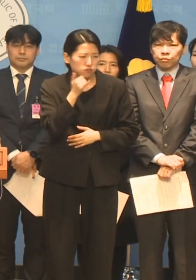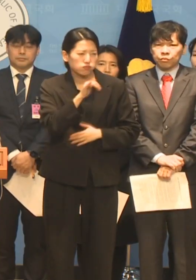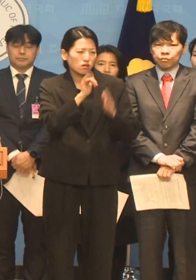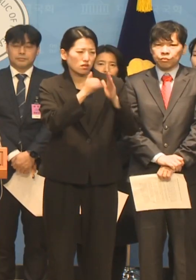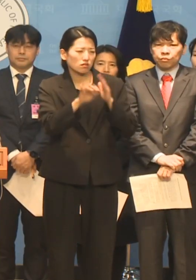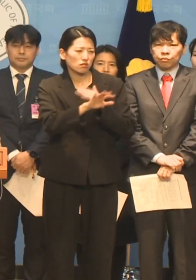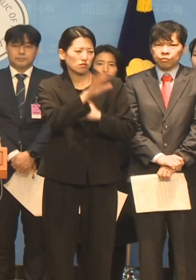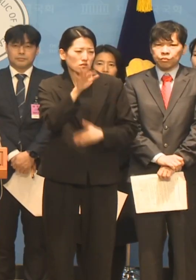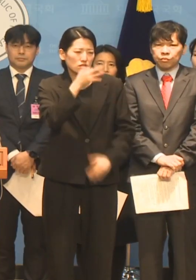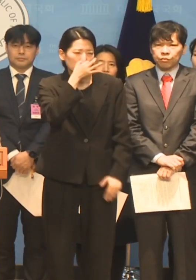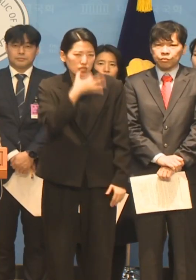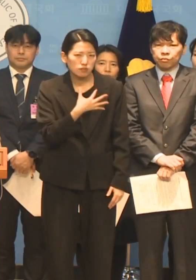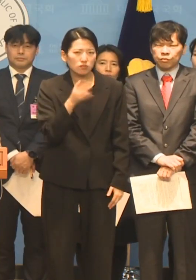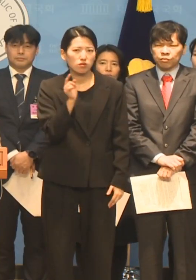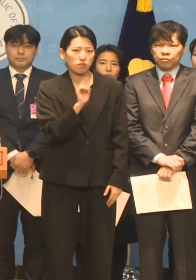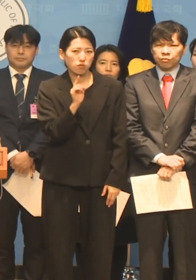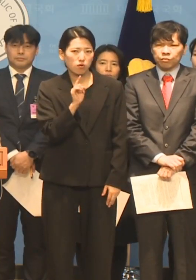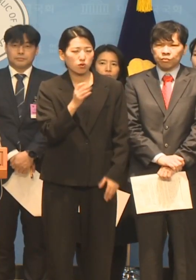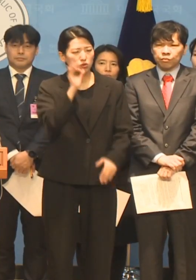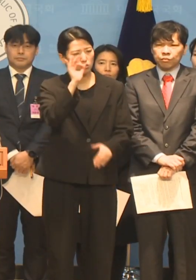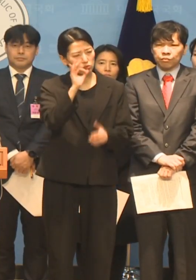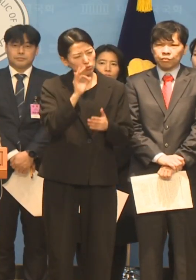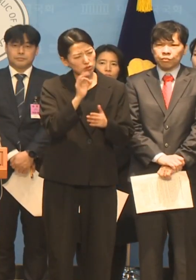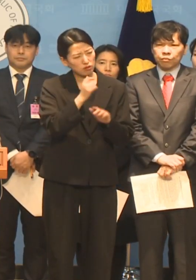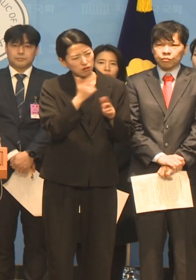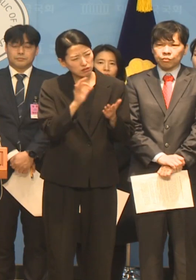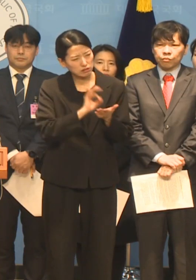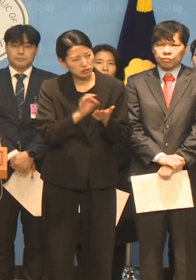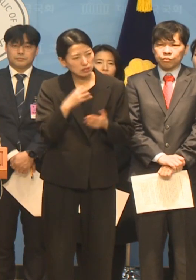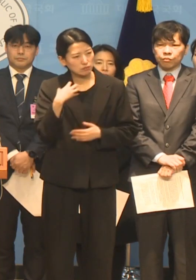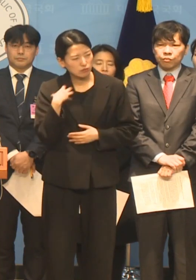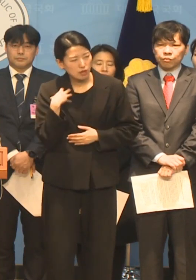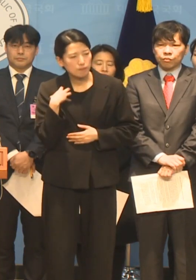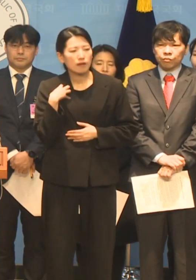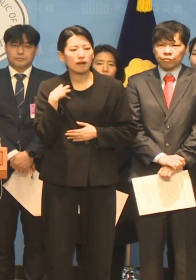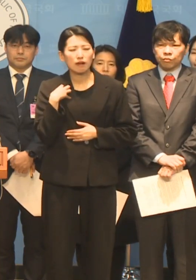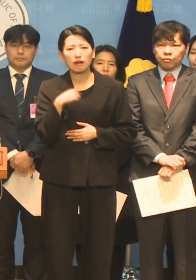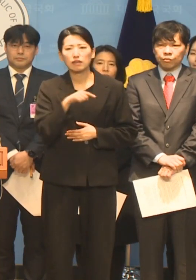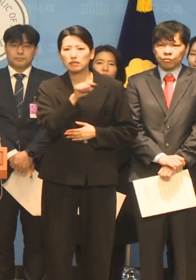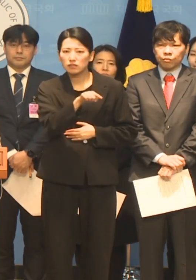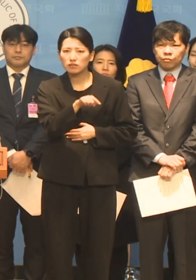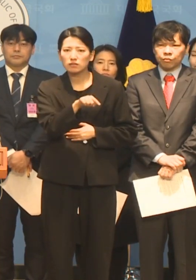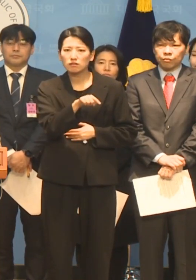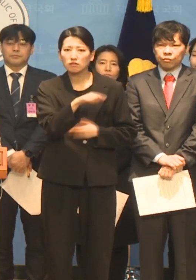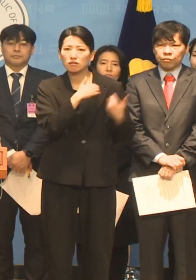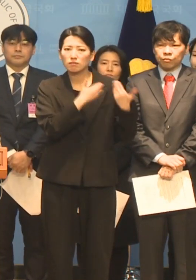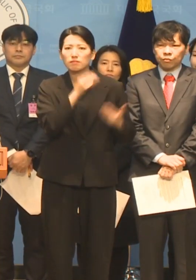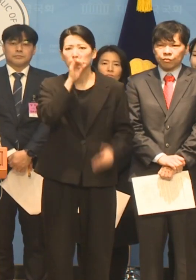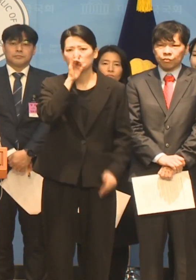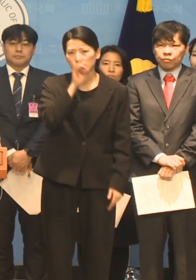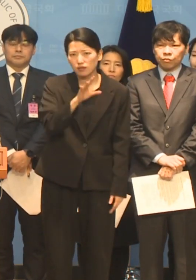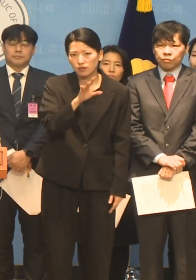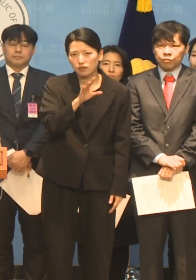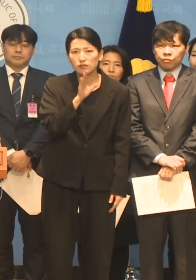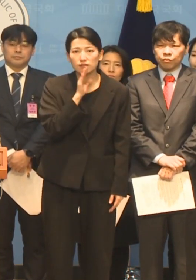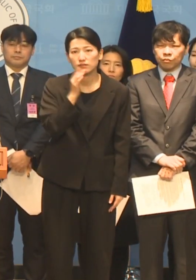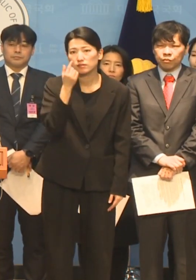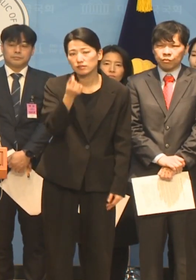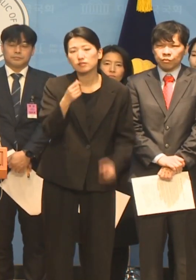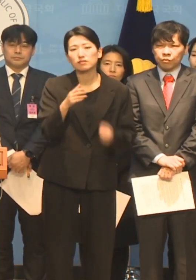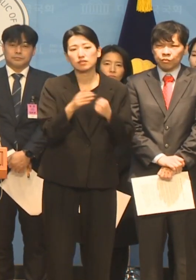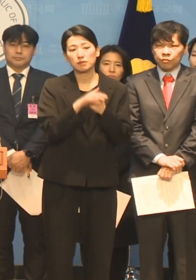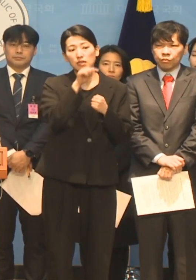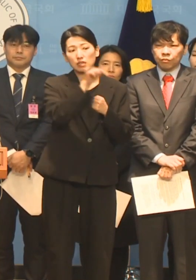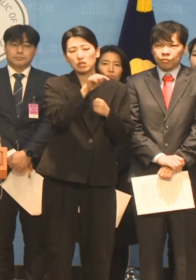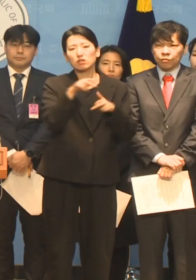사회적, 경제적 고통을 더 이상 방관할 수 없다는 문제의식 아래 1형 당뇨병의 장애